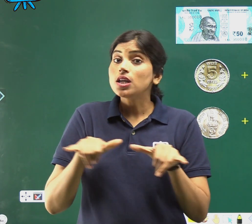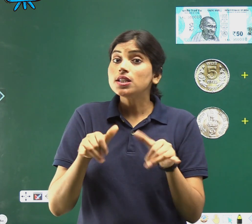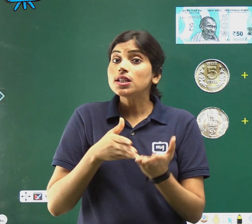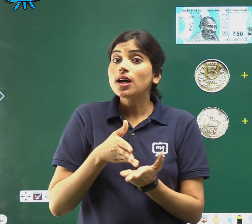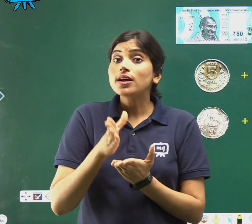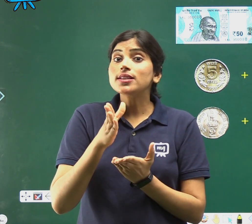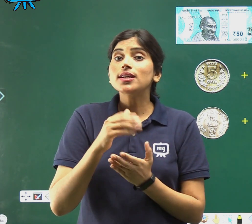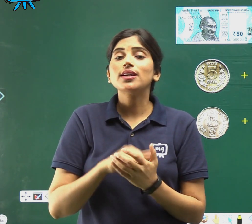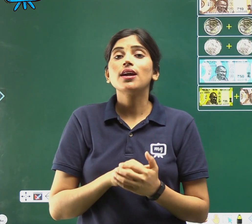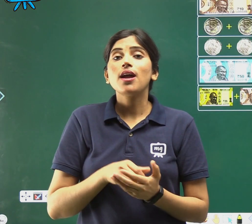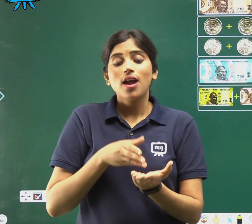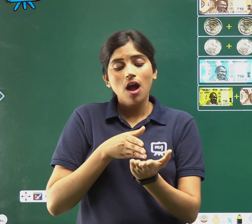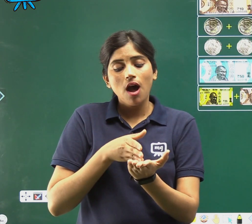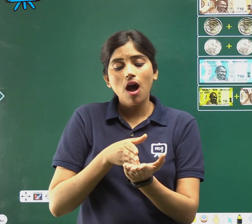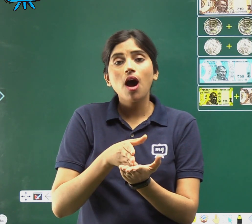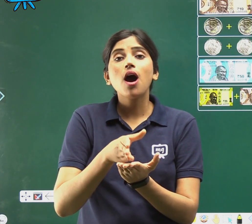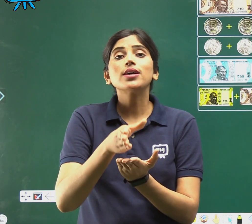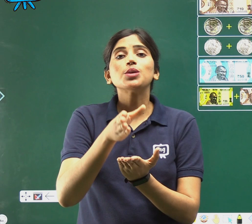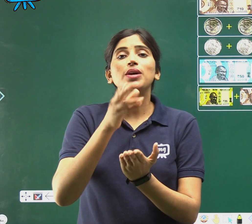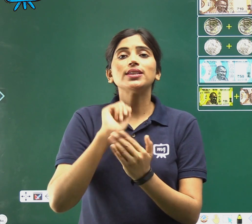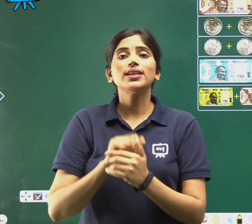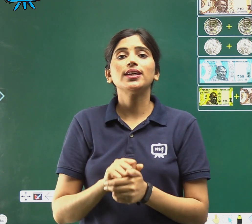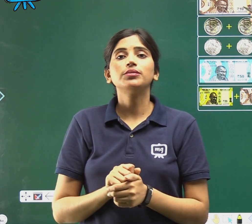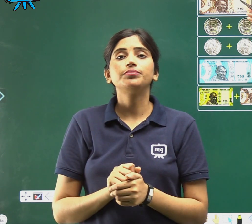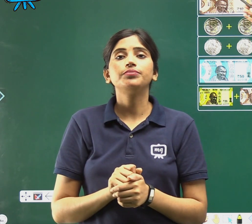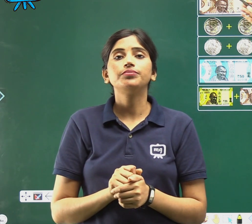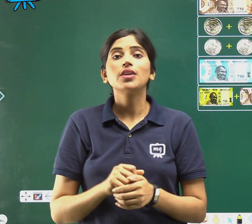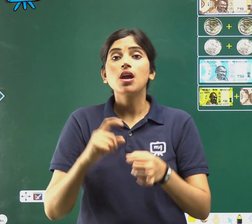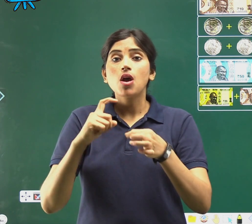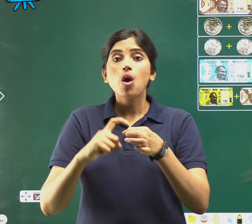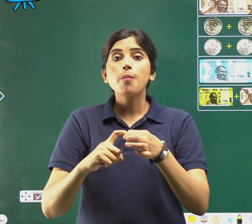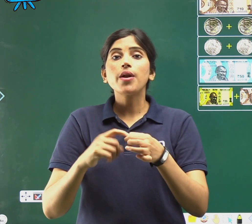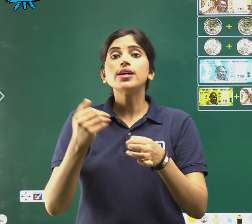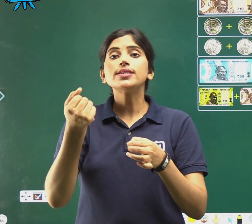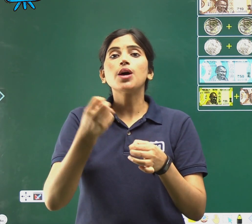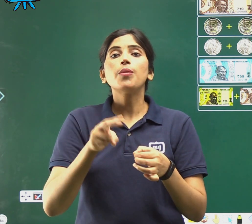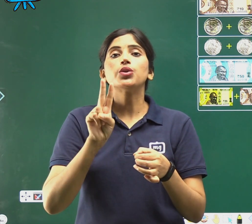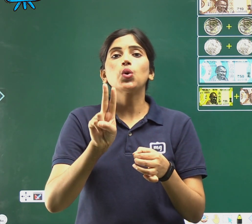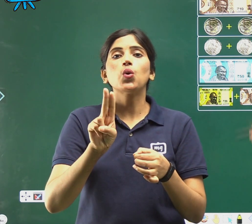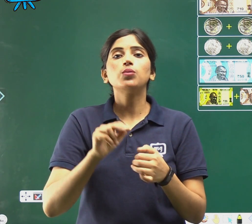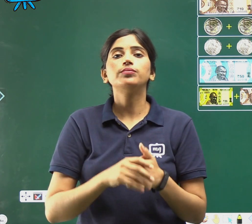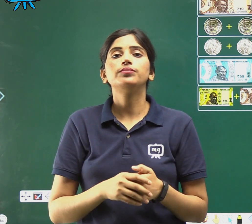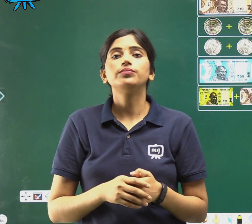से आगे बढ़ते हैं। प्रश्न नंबर 2,